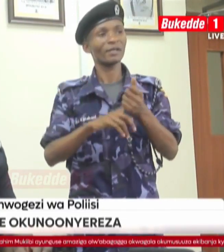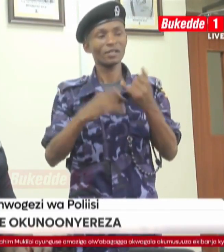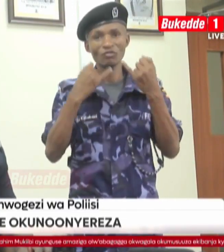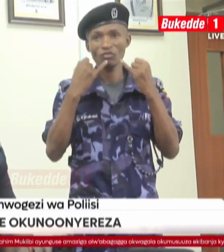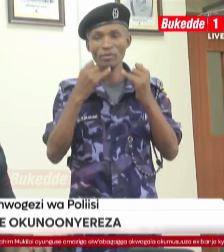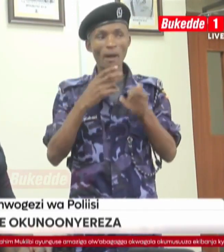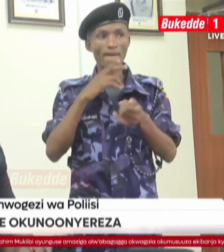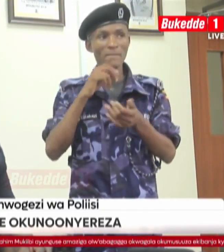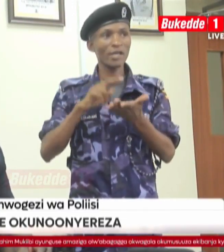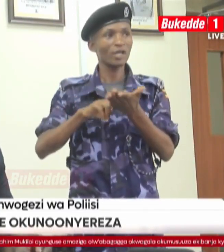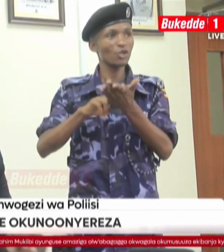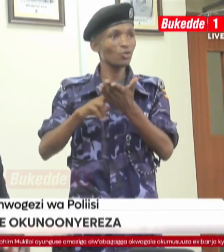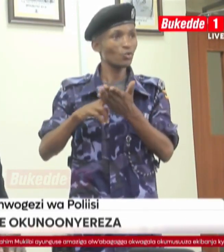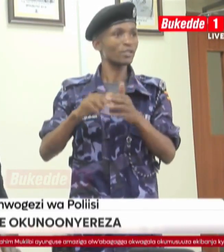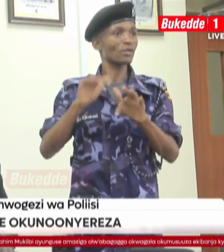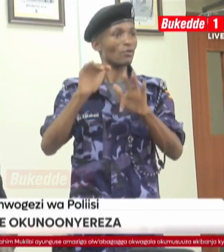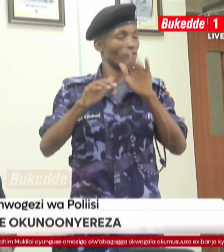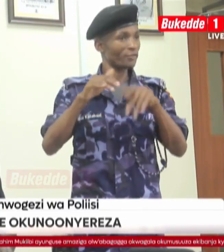ekifo kye